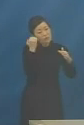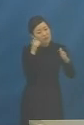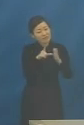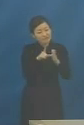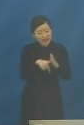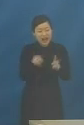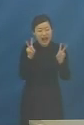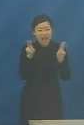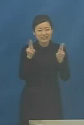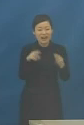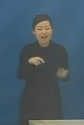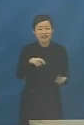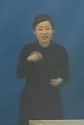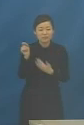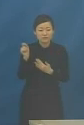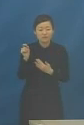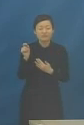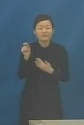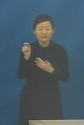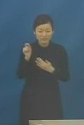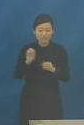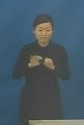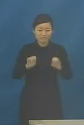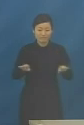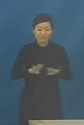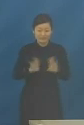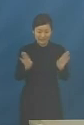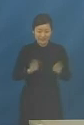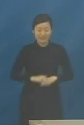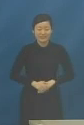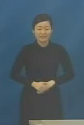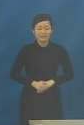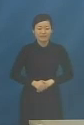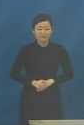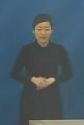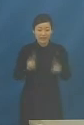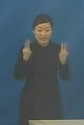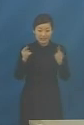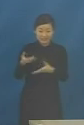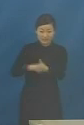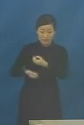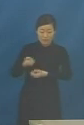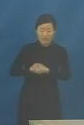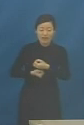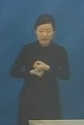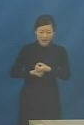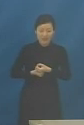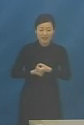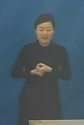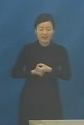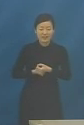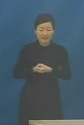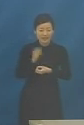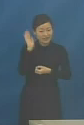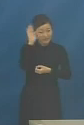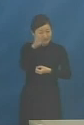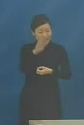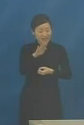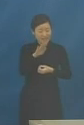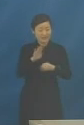させていただきましたまたのカニ漁がですねまあこれからつがなく行われ